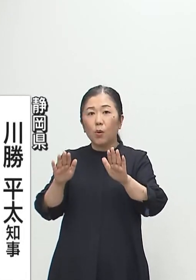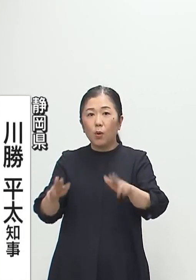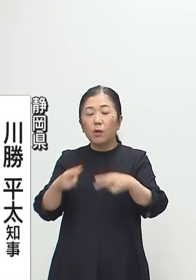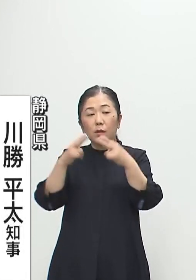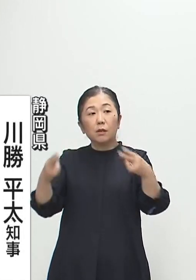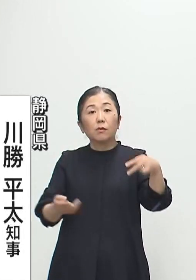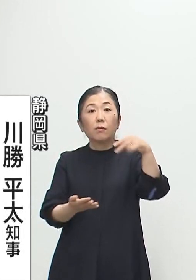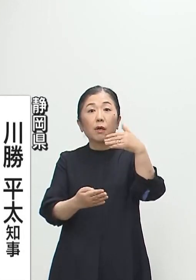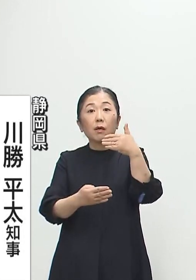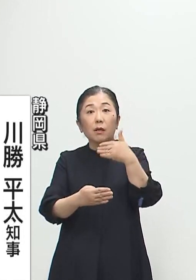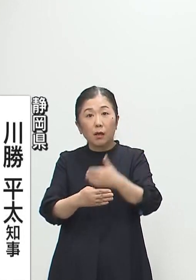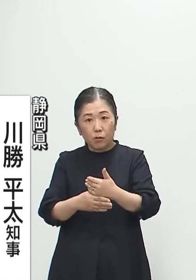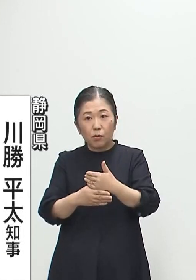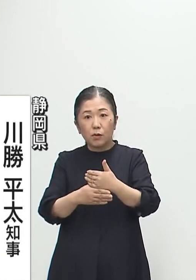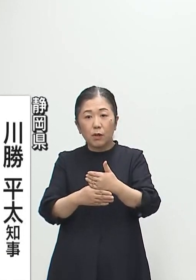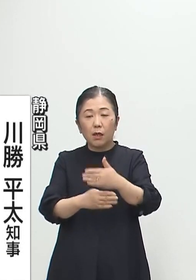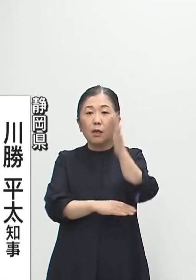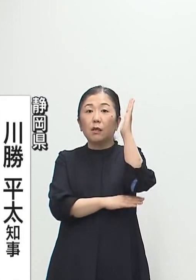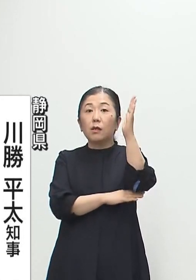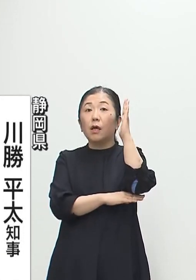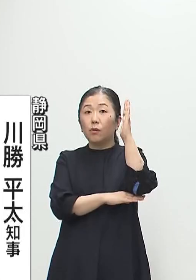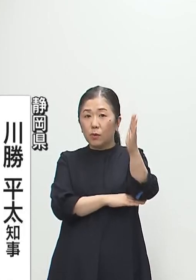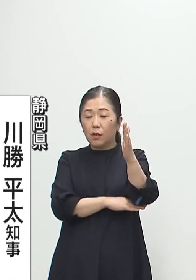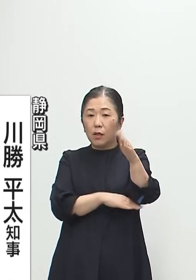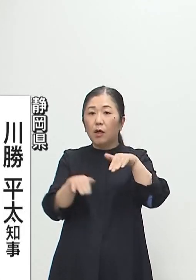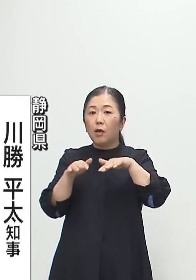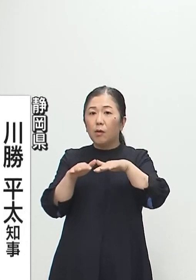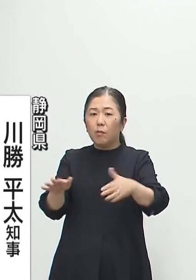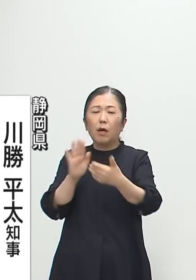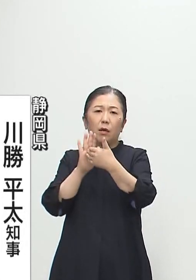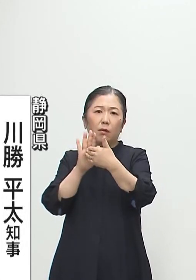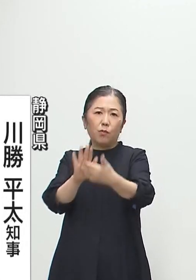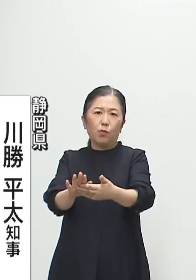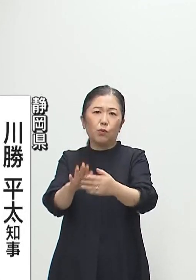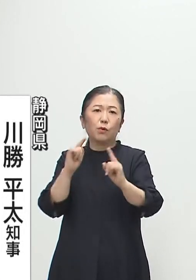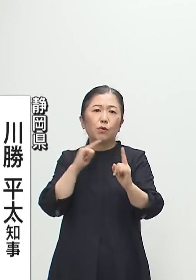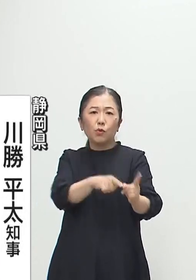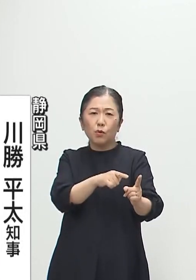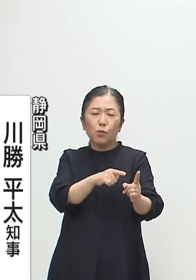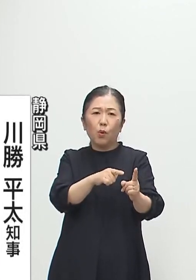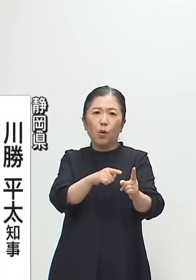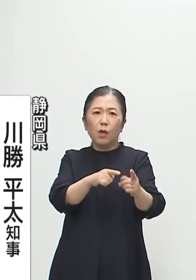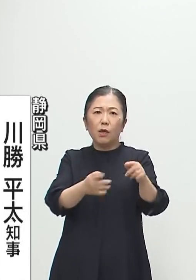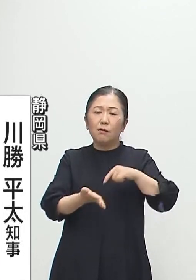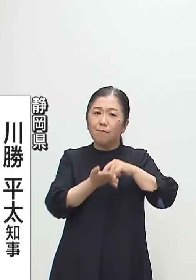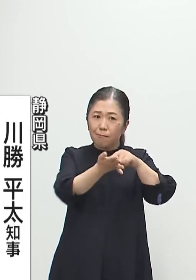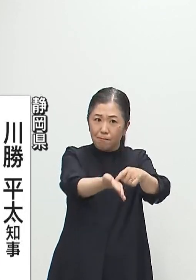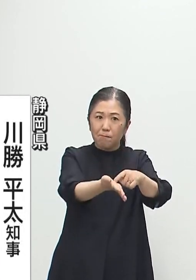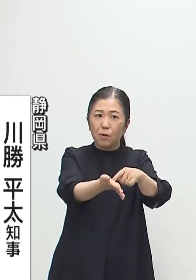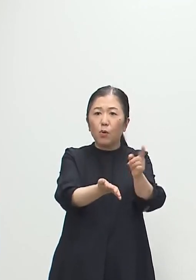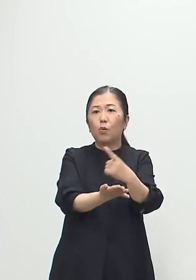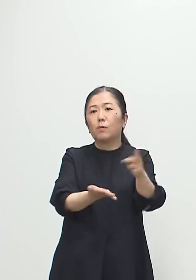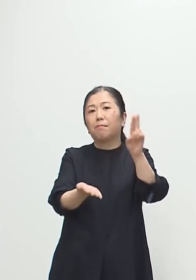静岡県として政府にまん延防止等重点措置を要請する方針を固め